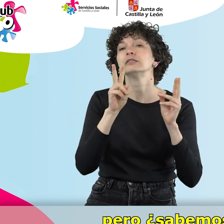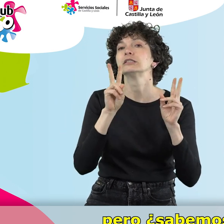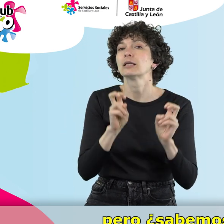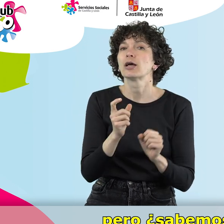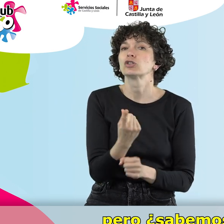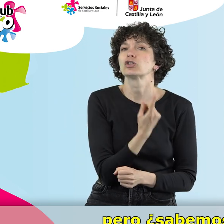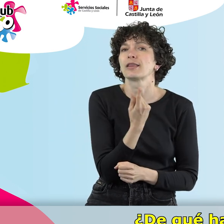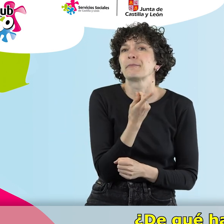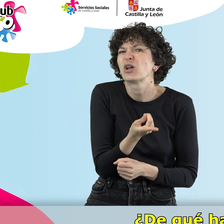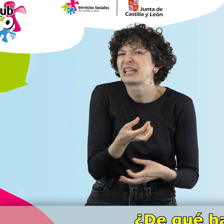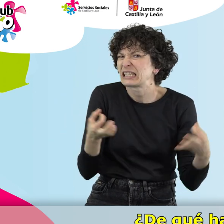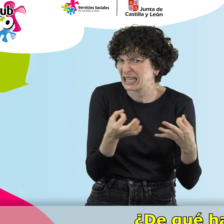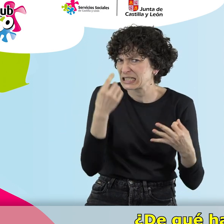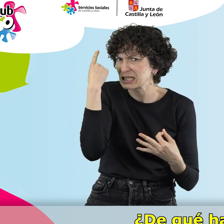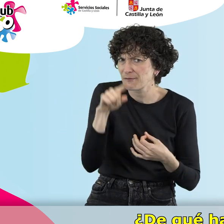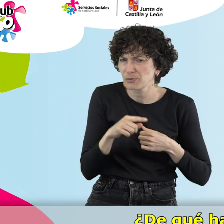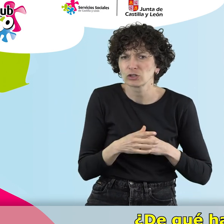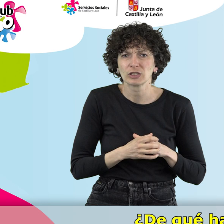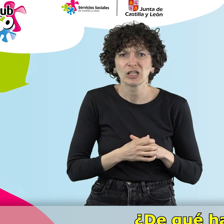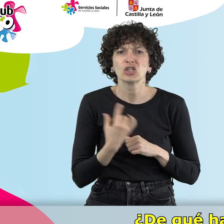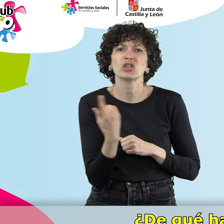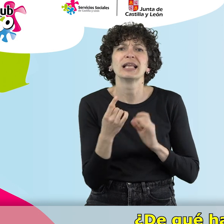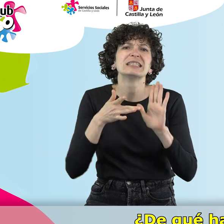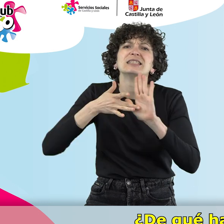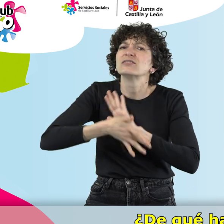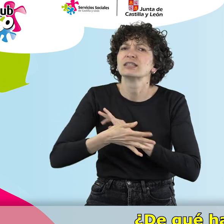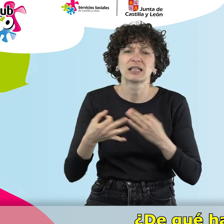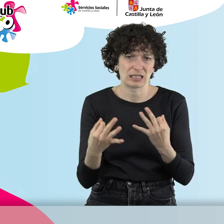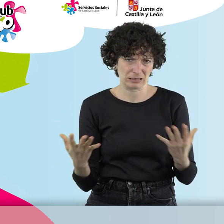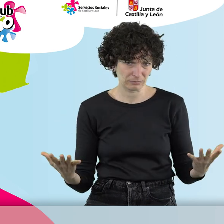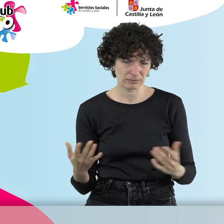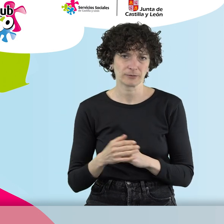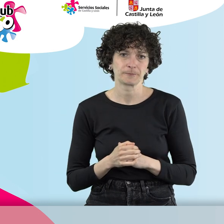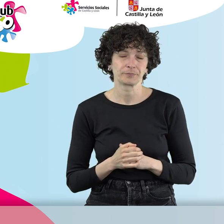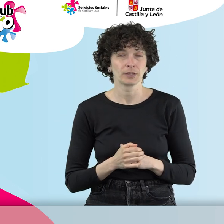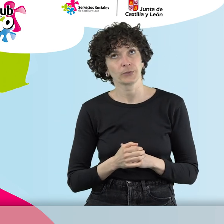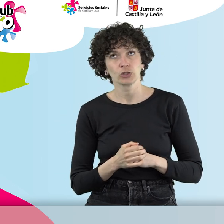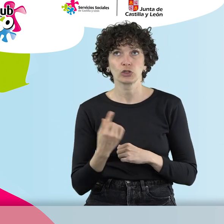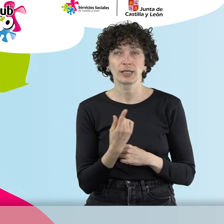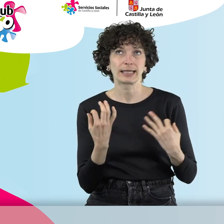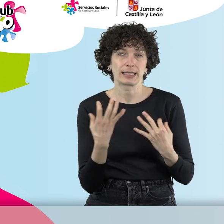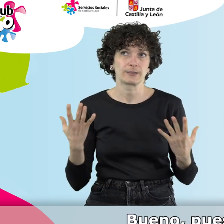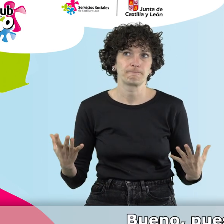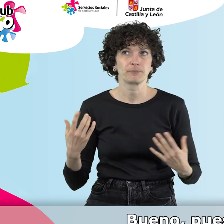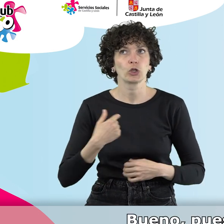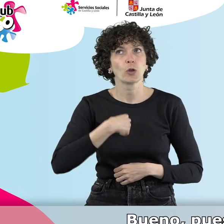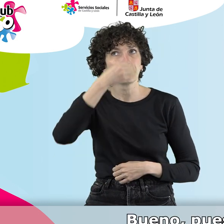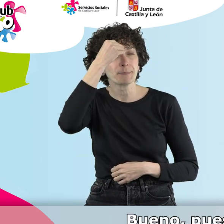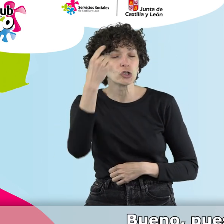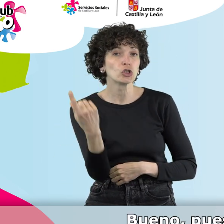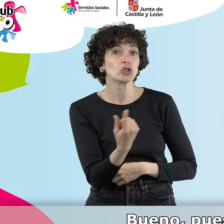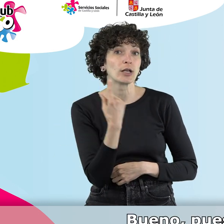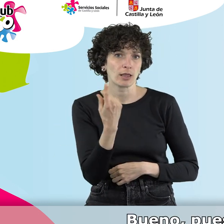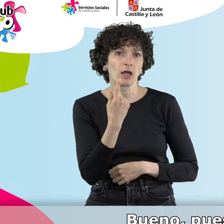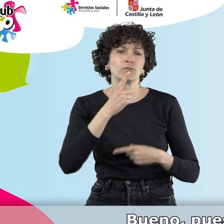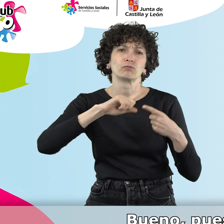la soledad? ¿De qué hablamos cuando hablamos de soledad? ¿Qué es la soledad? Bueno, pues yo creo que la